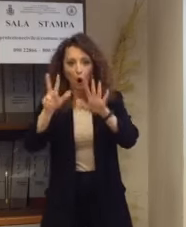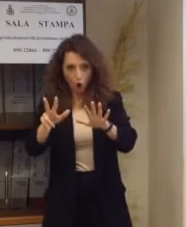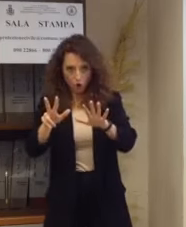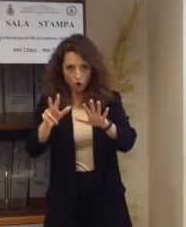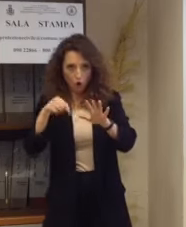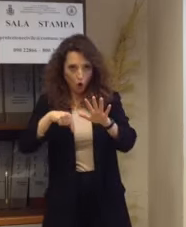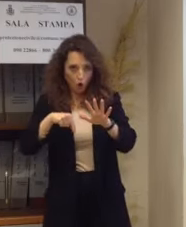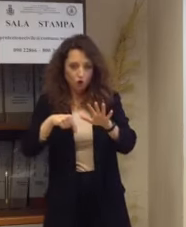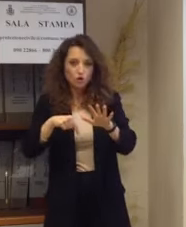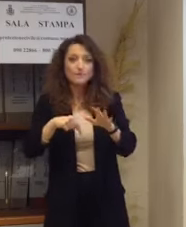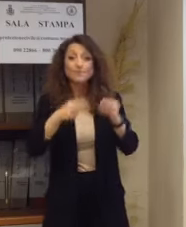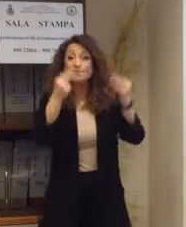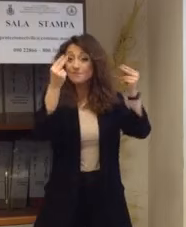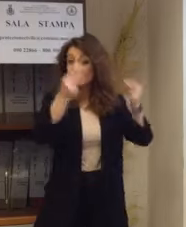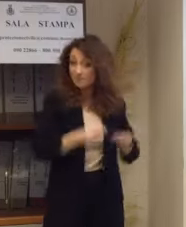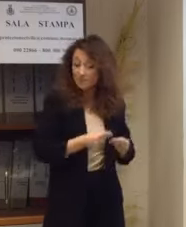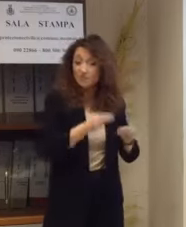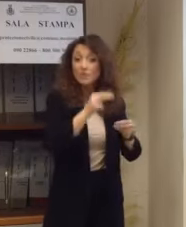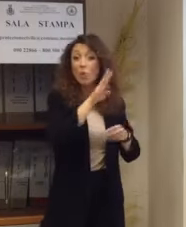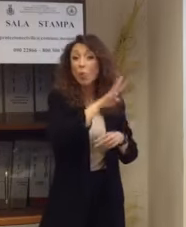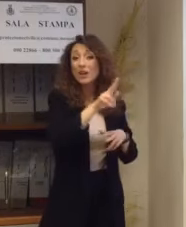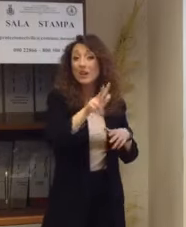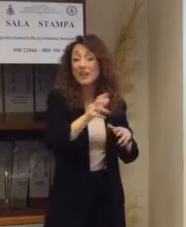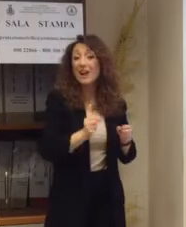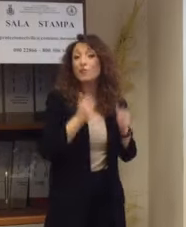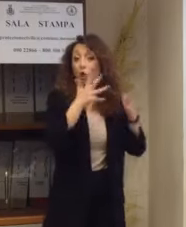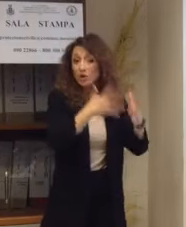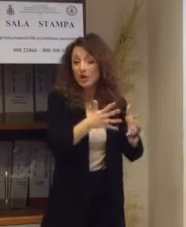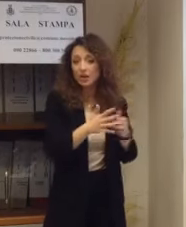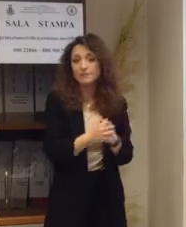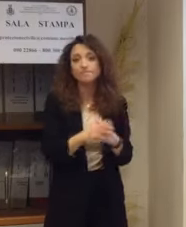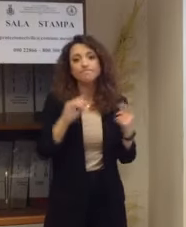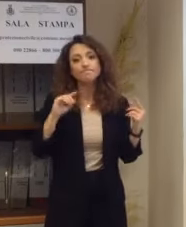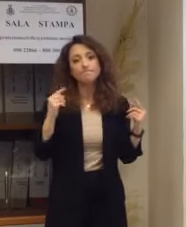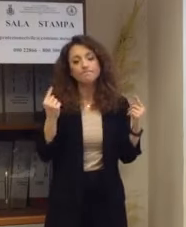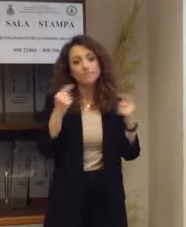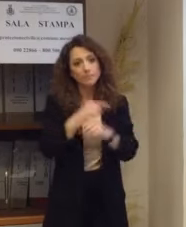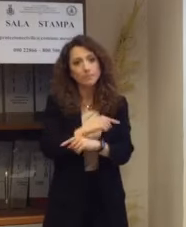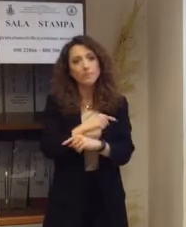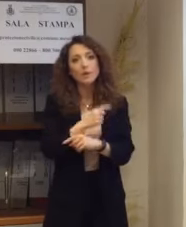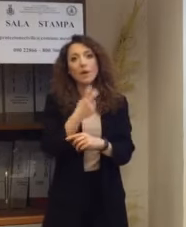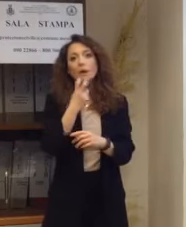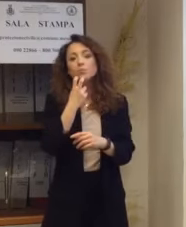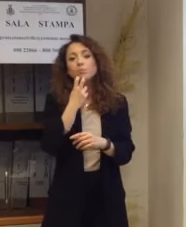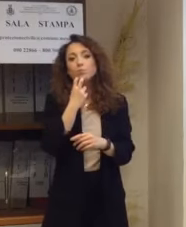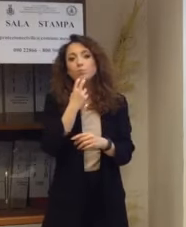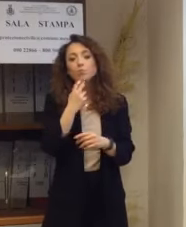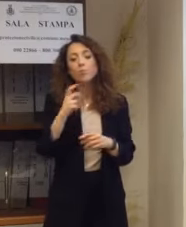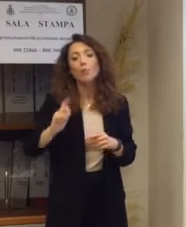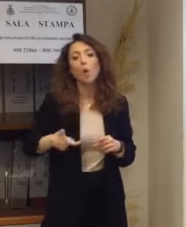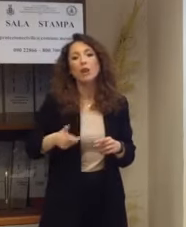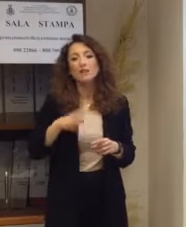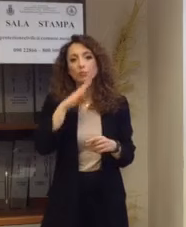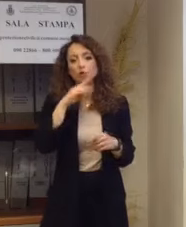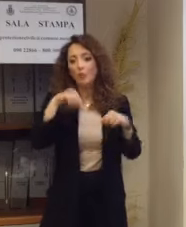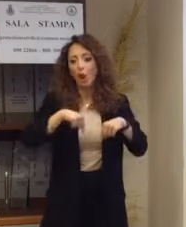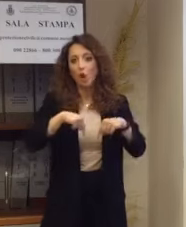totale di 43 volontari, mentre il report della Polizia Municipale di oggi,